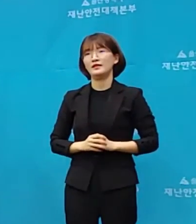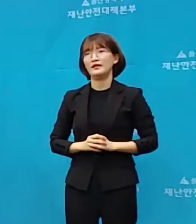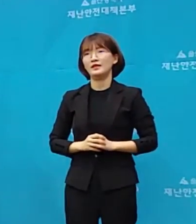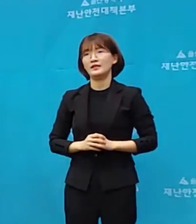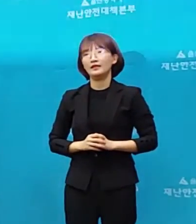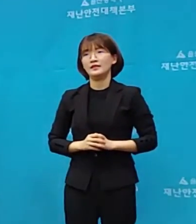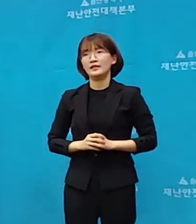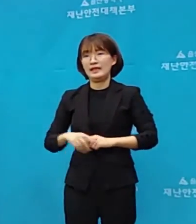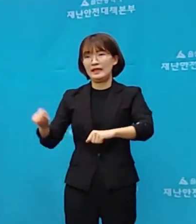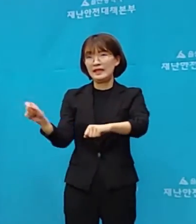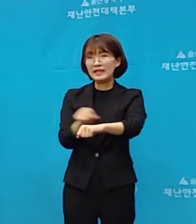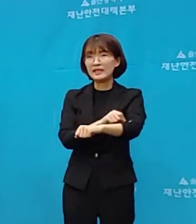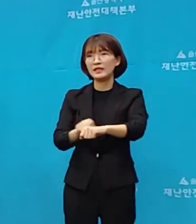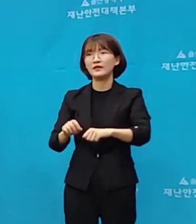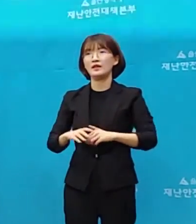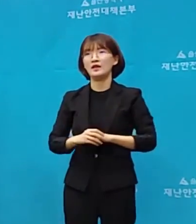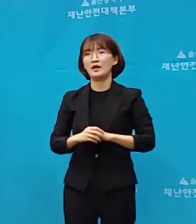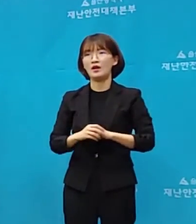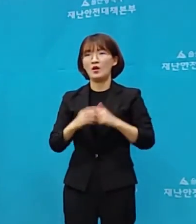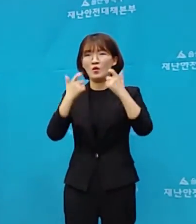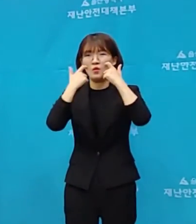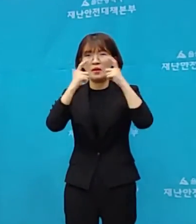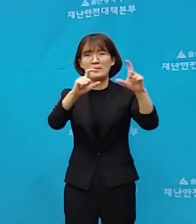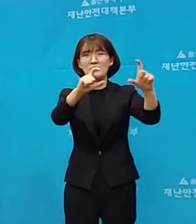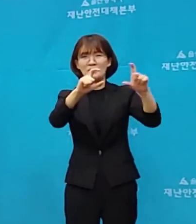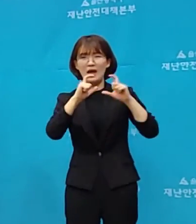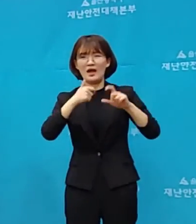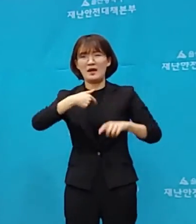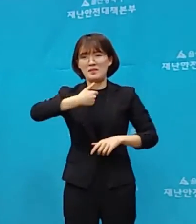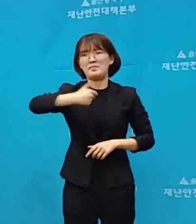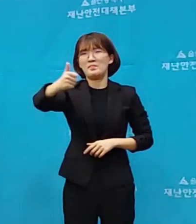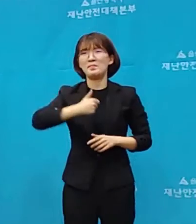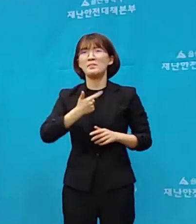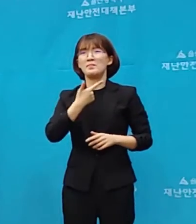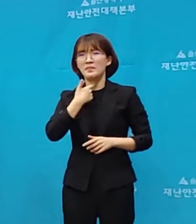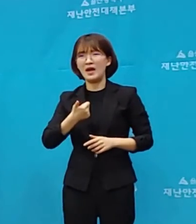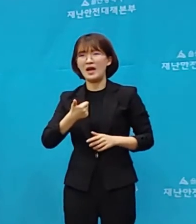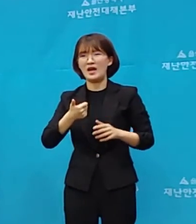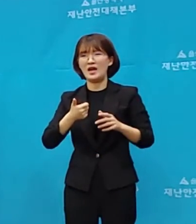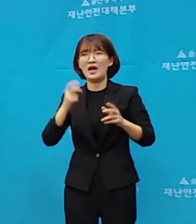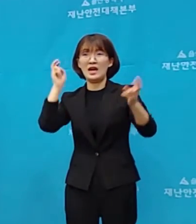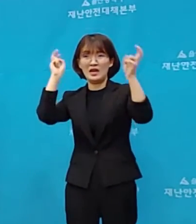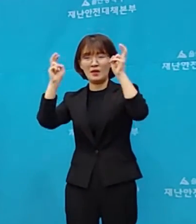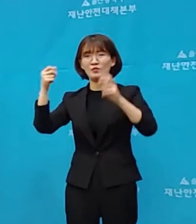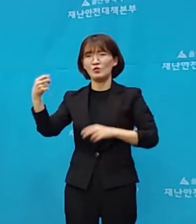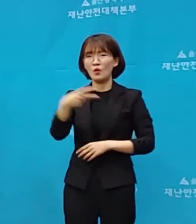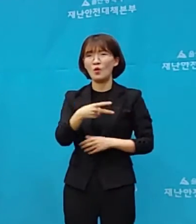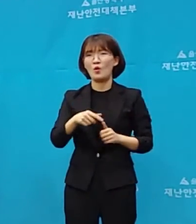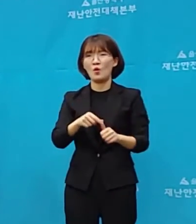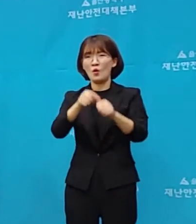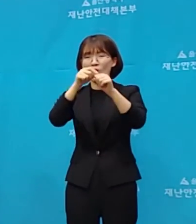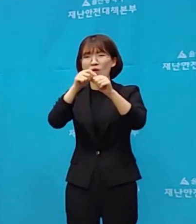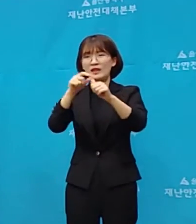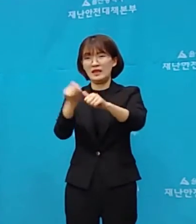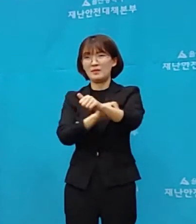다하겠습니다. 특히 확진자 방문으로 피해를 입은 상가,